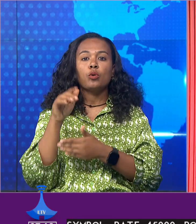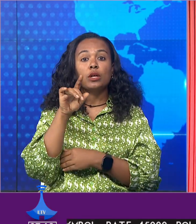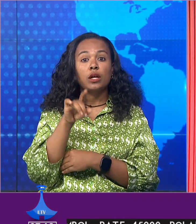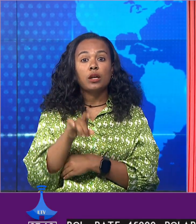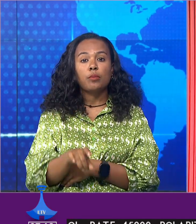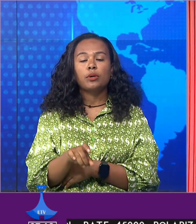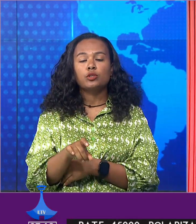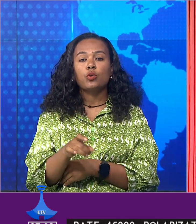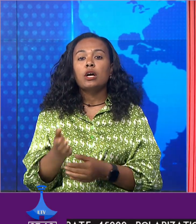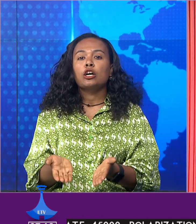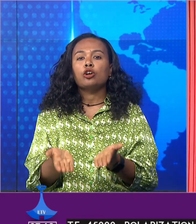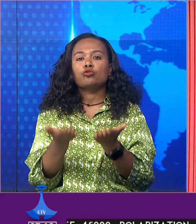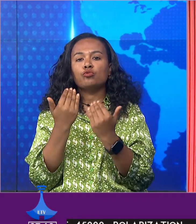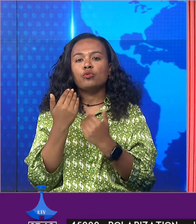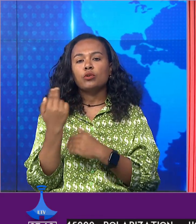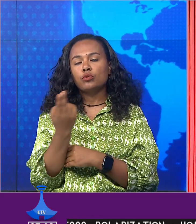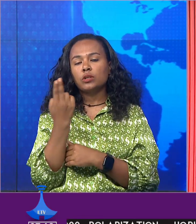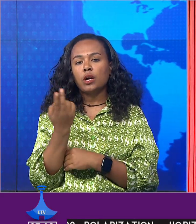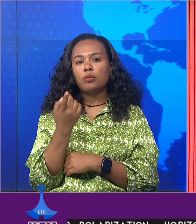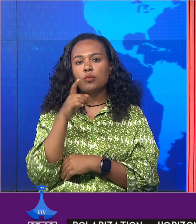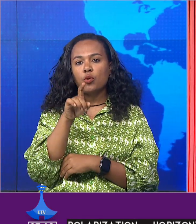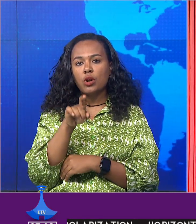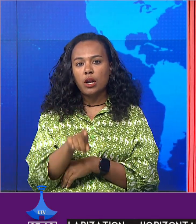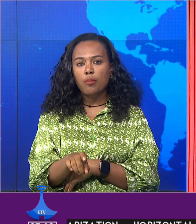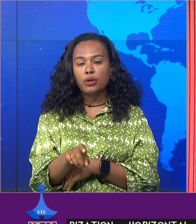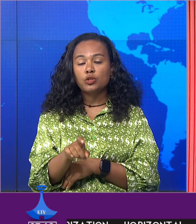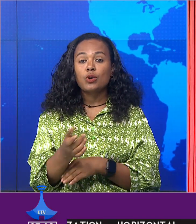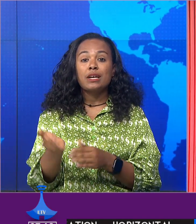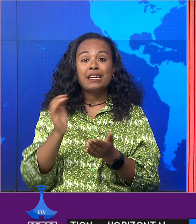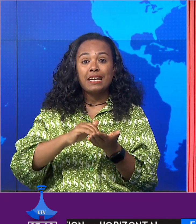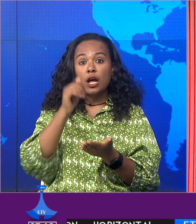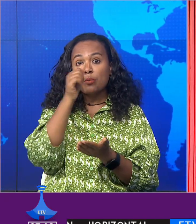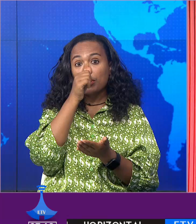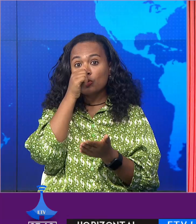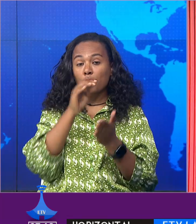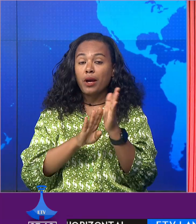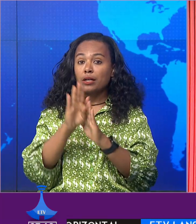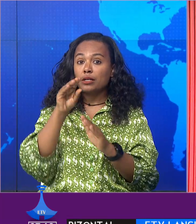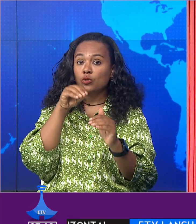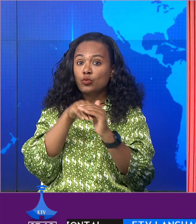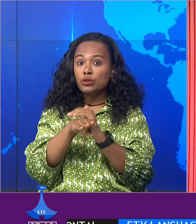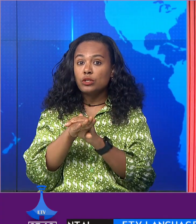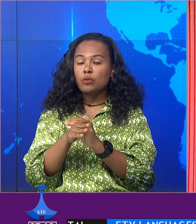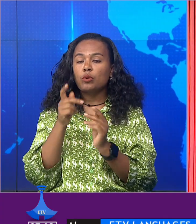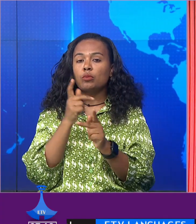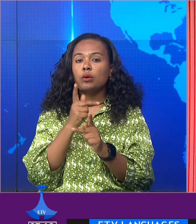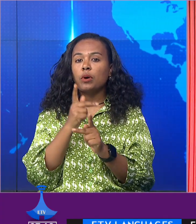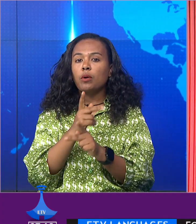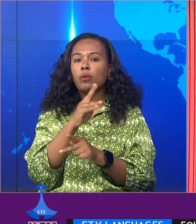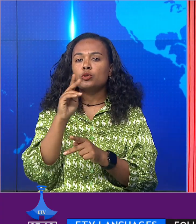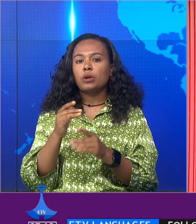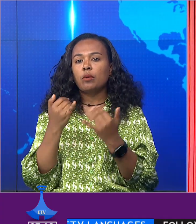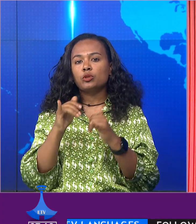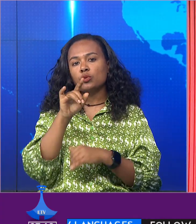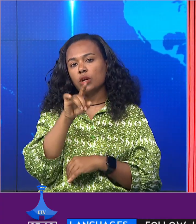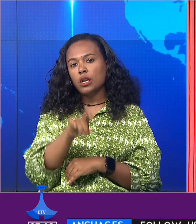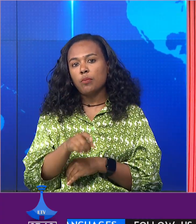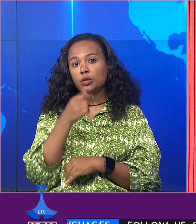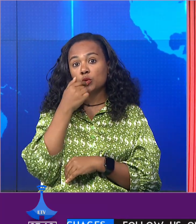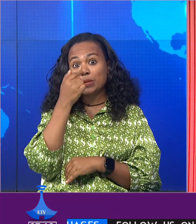አለባቸው፣ ከትሩፋቱም ተጠቃሚ መሆን አለባቸው። እንደገና በኢትዮጵያ እድገት ውስጥ ደግሞ የሚጠበቅባቸውን ሚና መጫወት አለባቸው